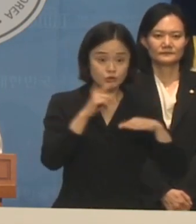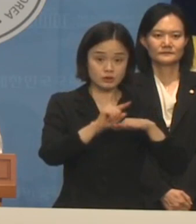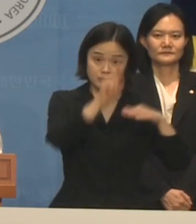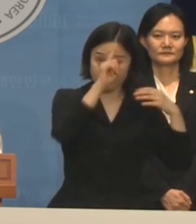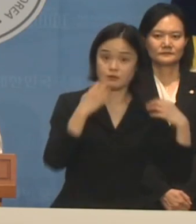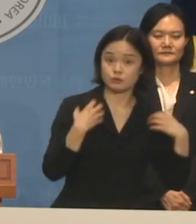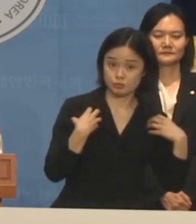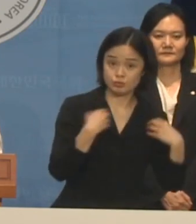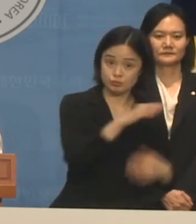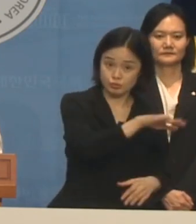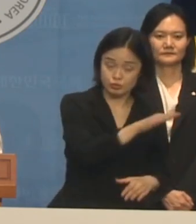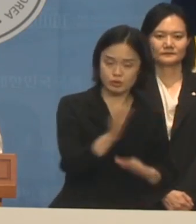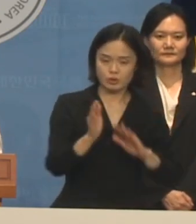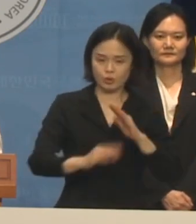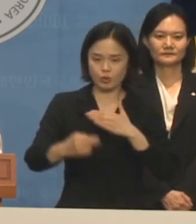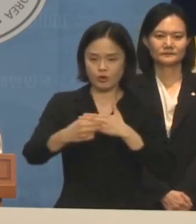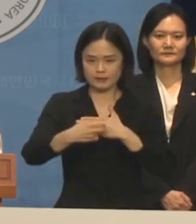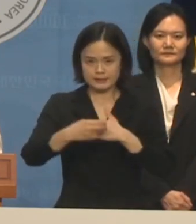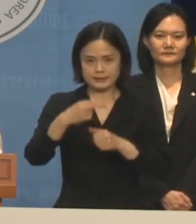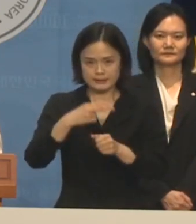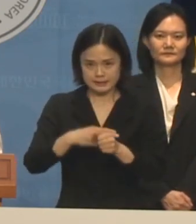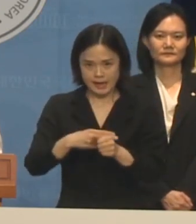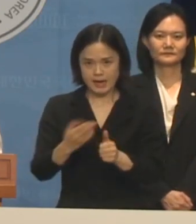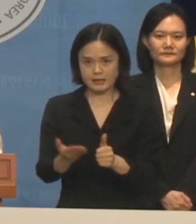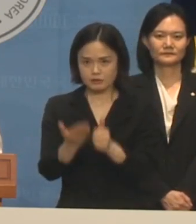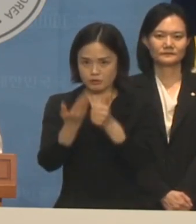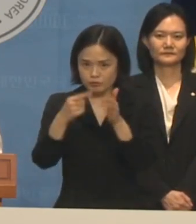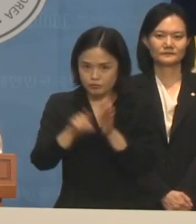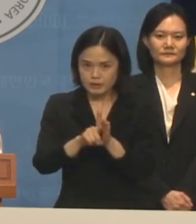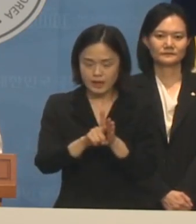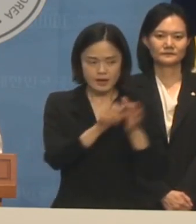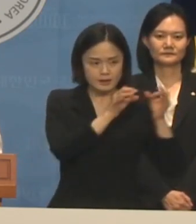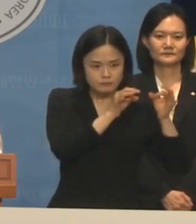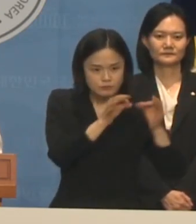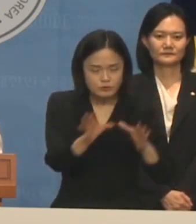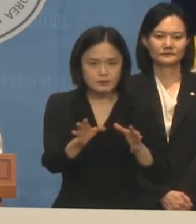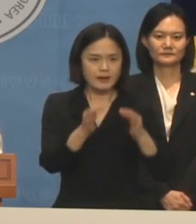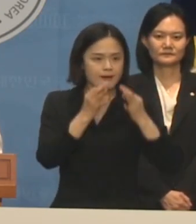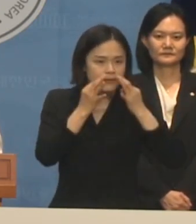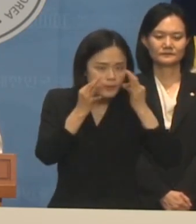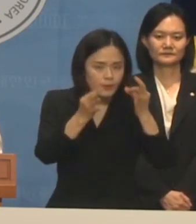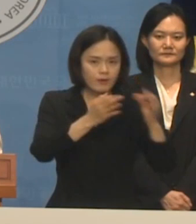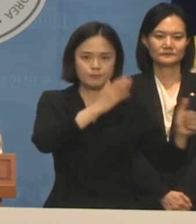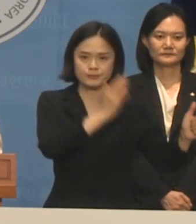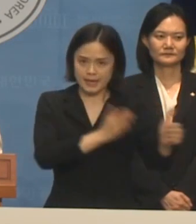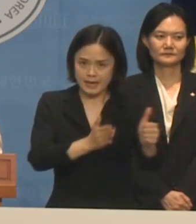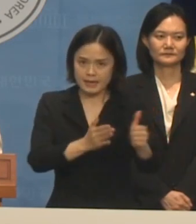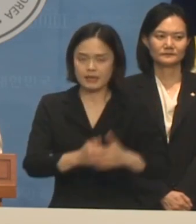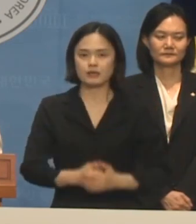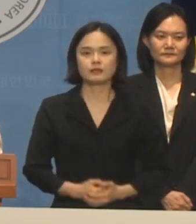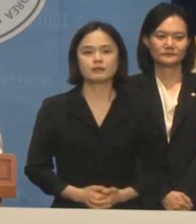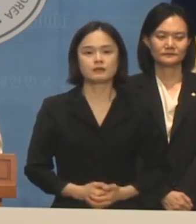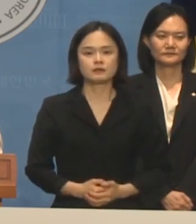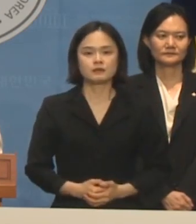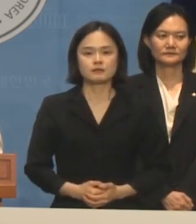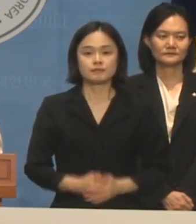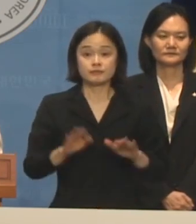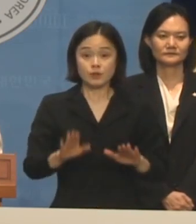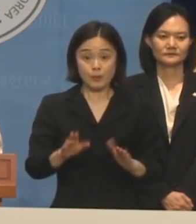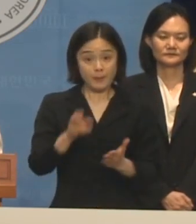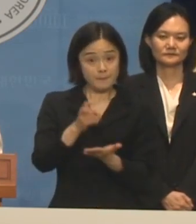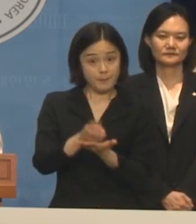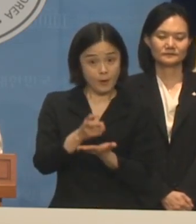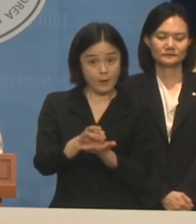확보를 위한 적극적인 개입과 노력을 아끼지 말아야 합니다. 특히 오늘 발의된 공공의대